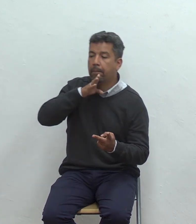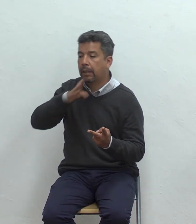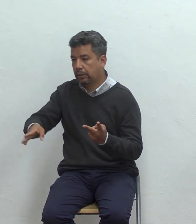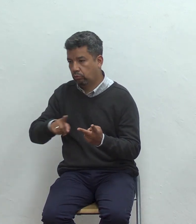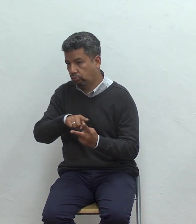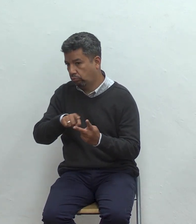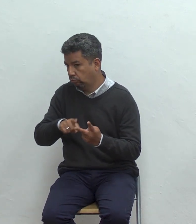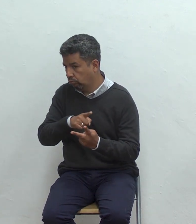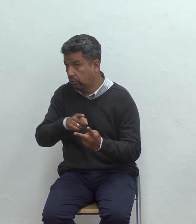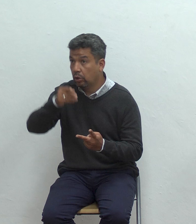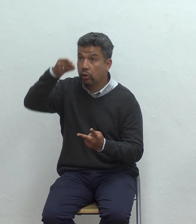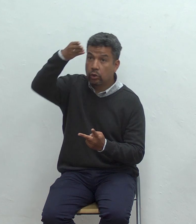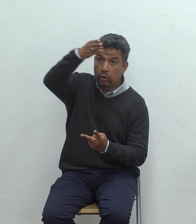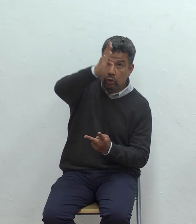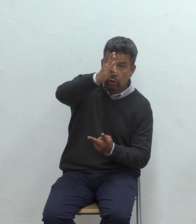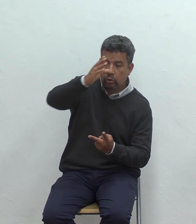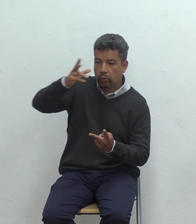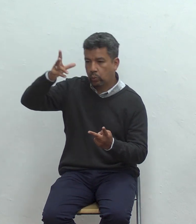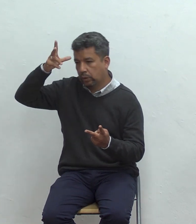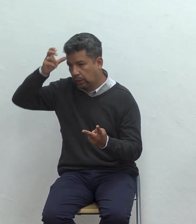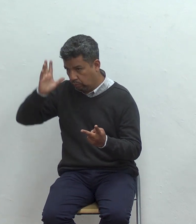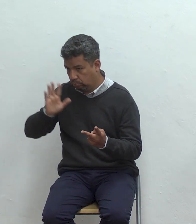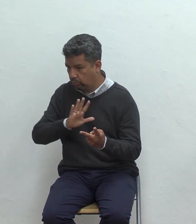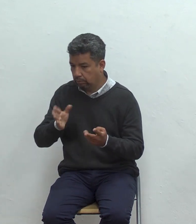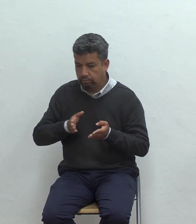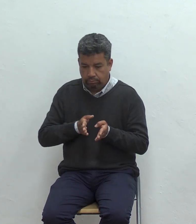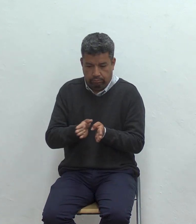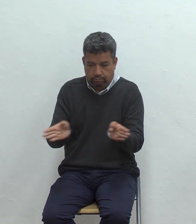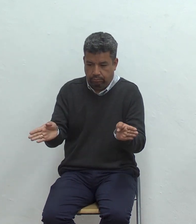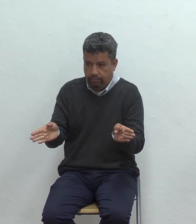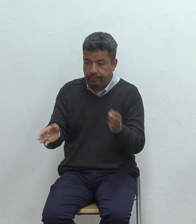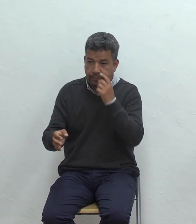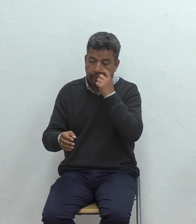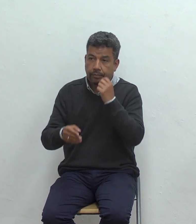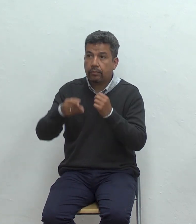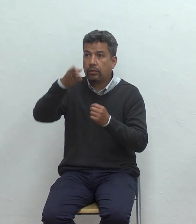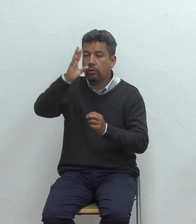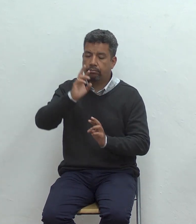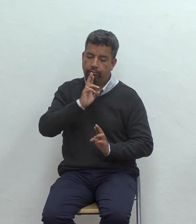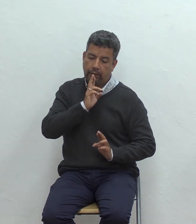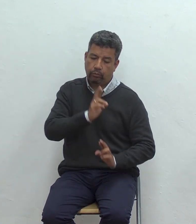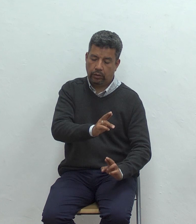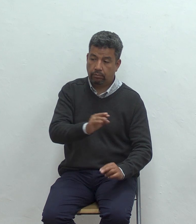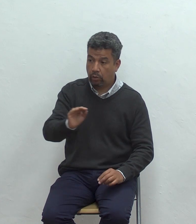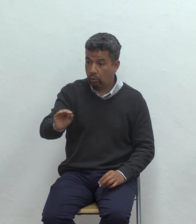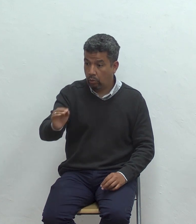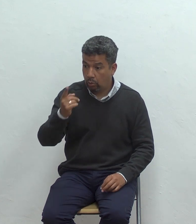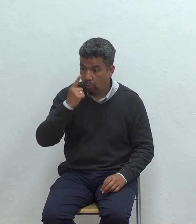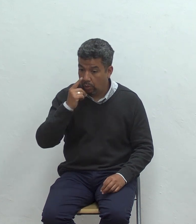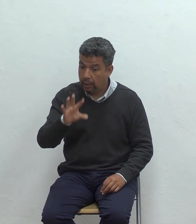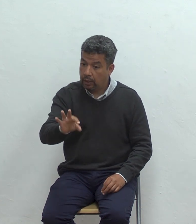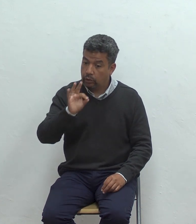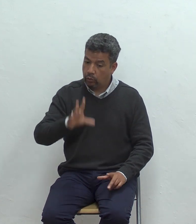maldición. Dios o Satanás. Y dice Dios, le da la respuesta. Oye,